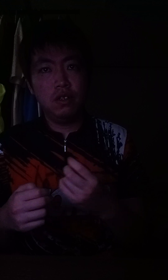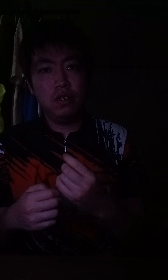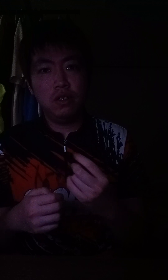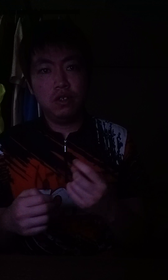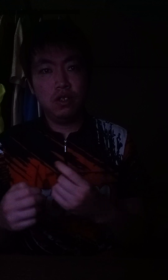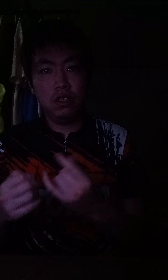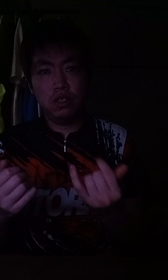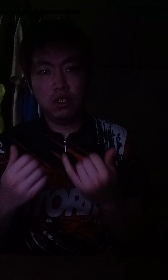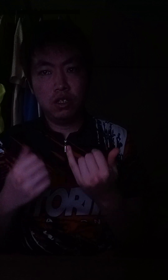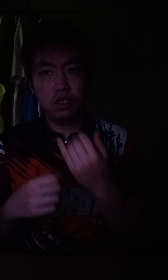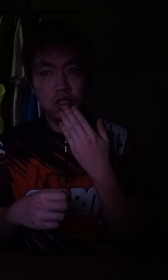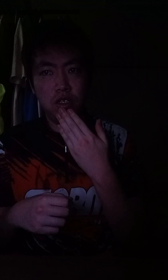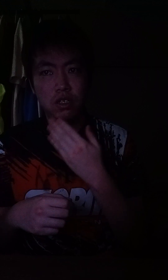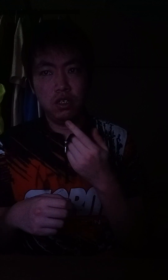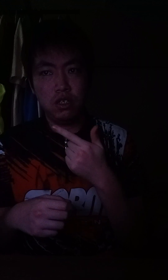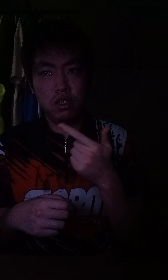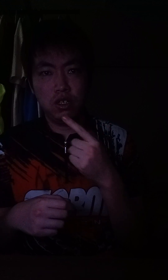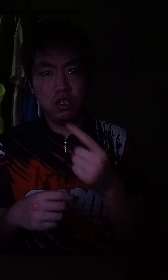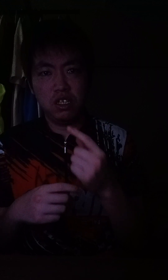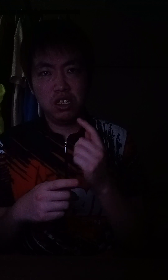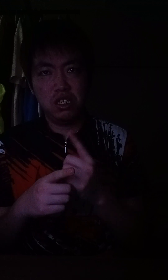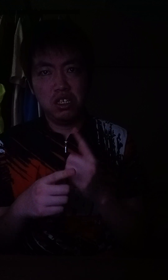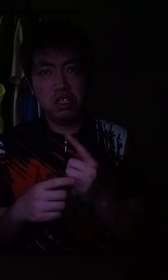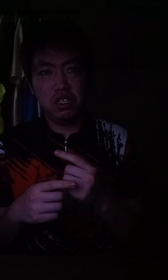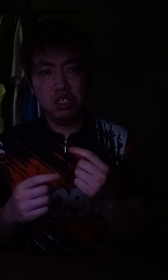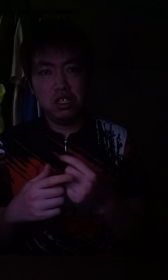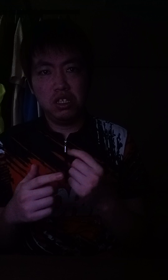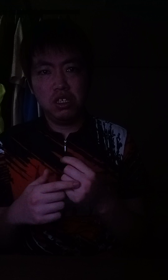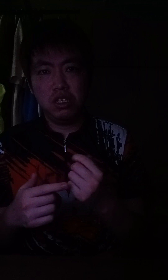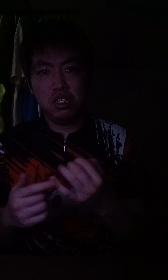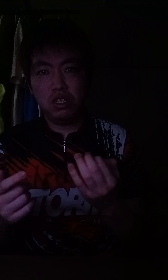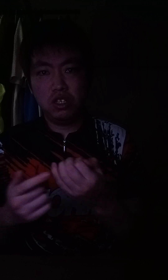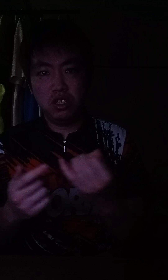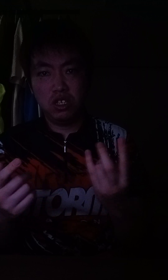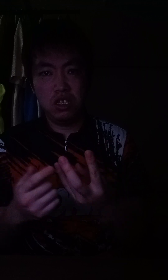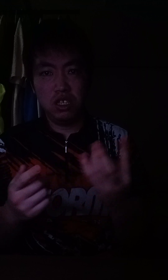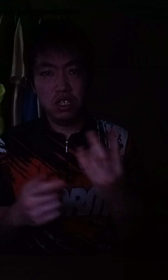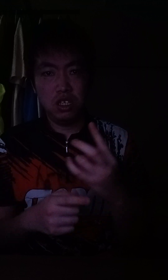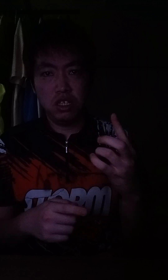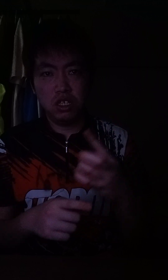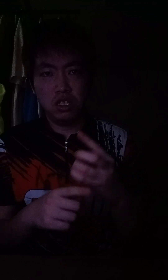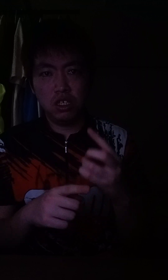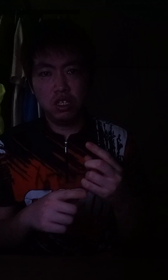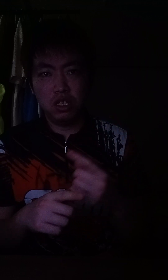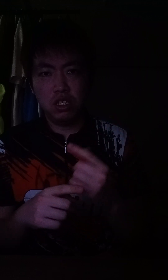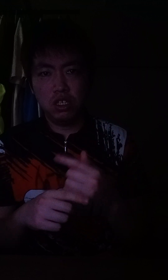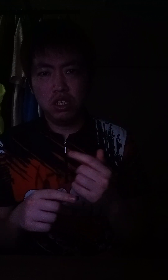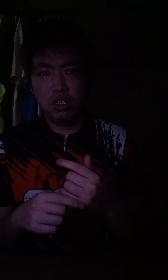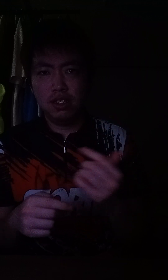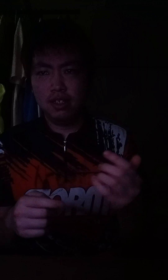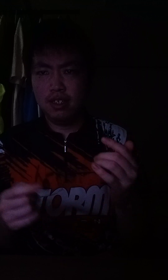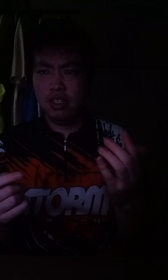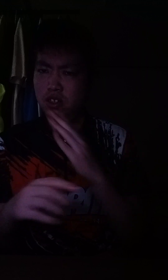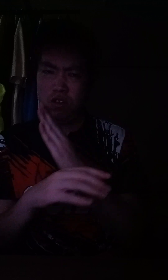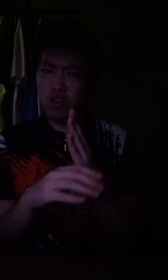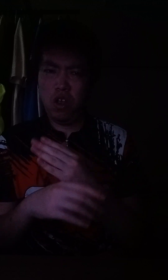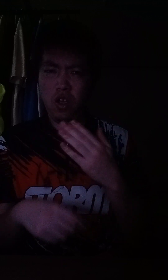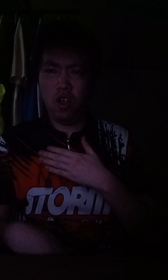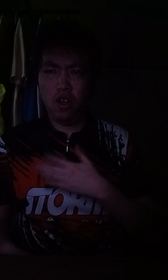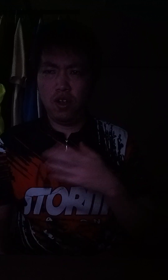나 따라 먹을 거야. 야, 두 가지 중에 하나, 한 사람은 딴 거 먹어야지. 싫어. 나